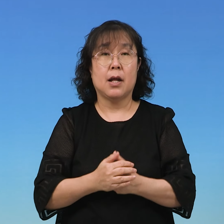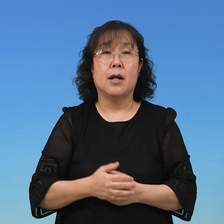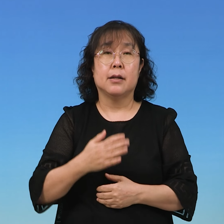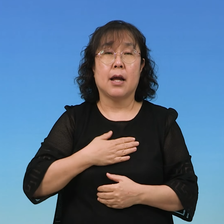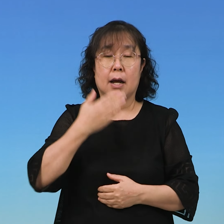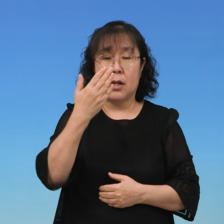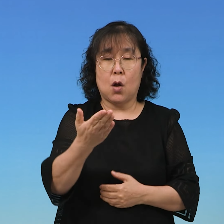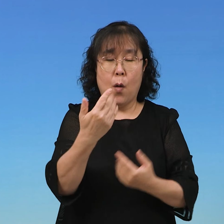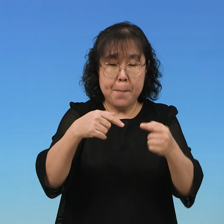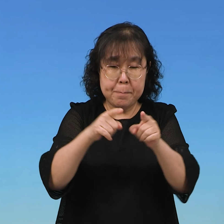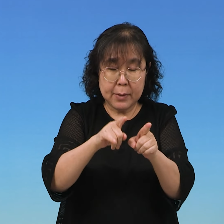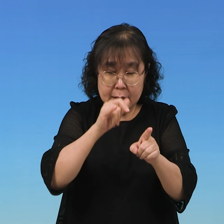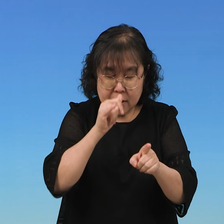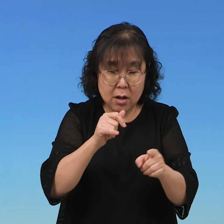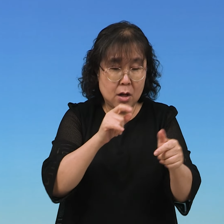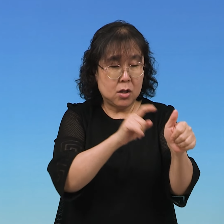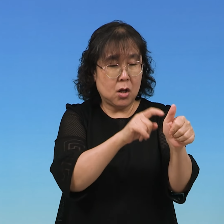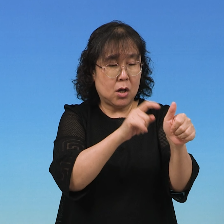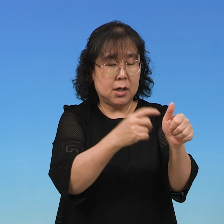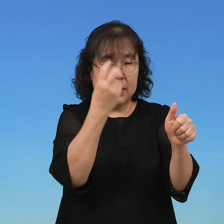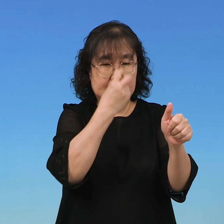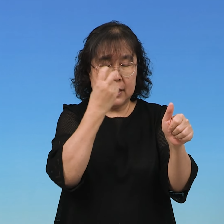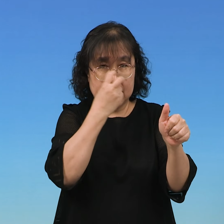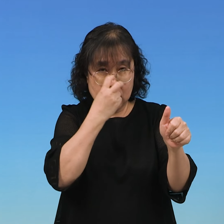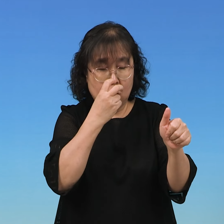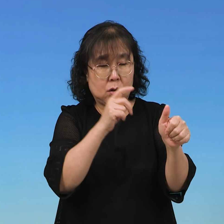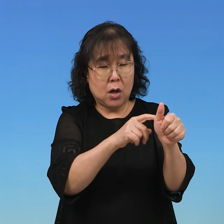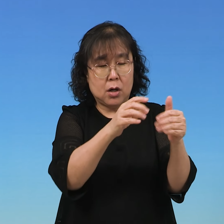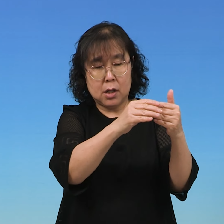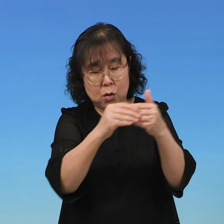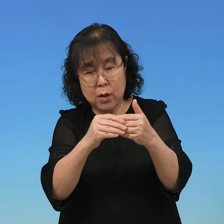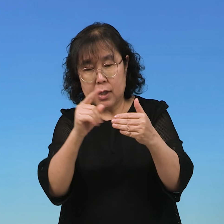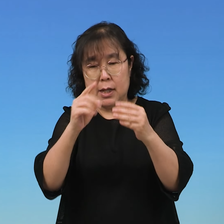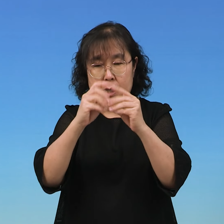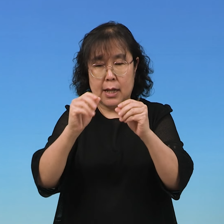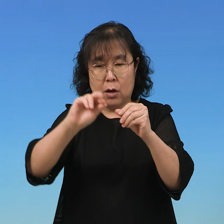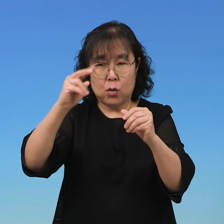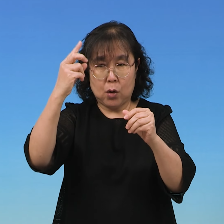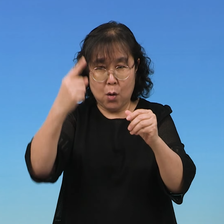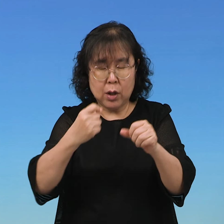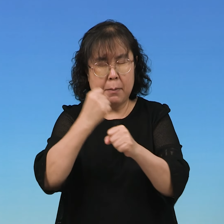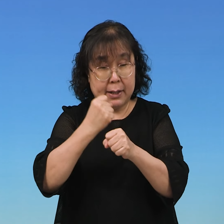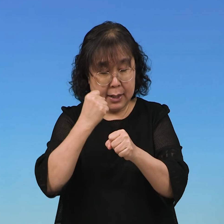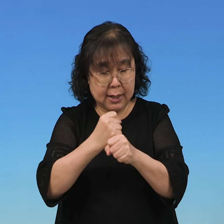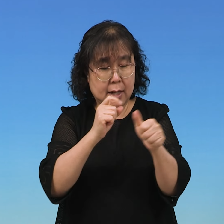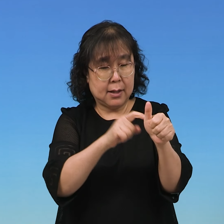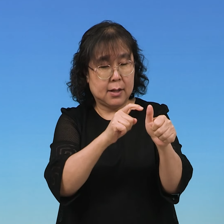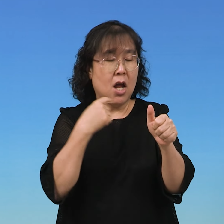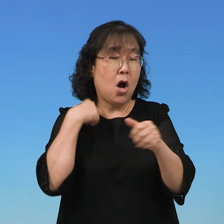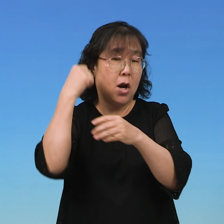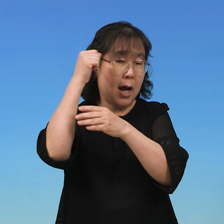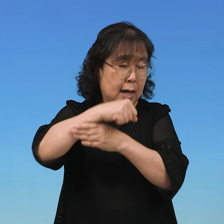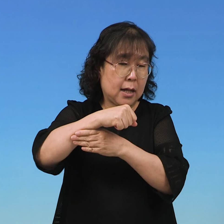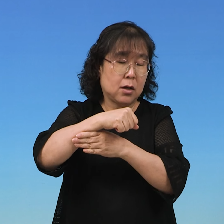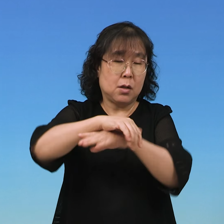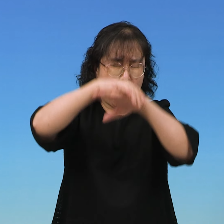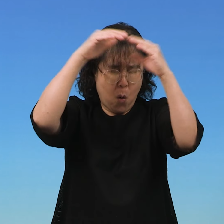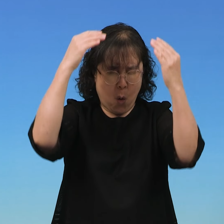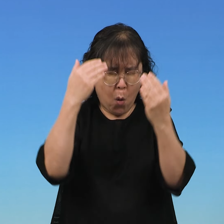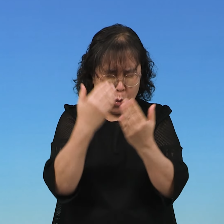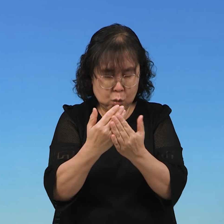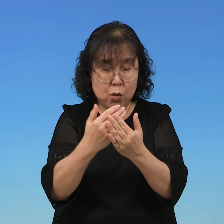15절입니다. 내가 너와 함께 있어 내가 어디로 가든지 너를 지키며 너를 이끌어 이 땅으로 돌아오게 할지라 내가 내게 허락한 것을